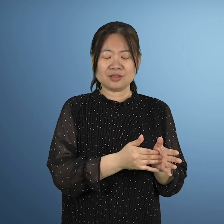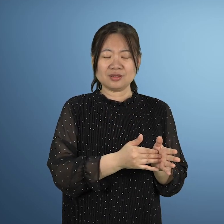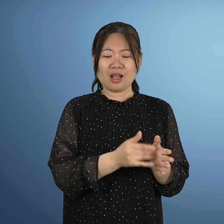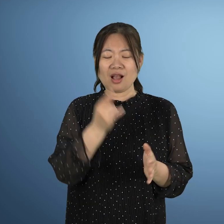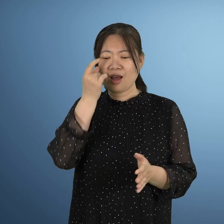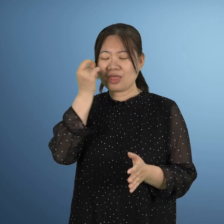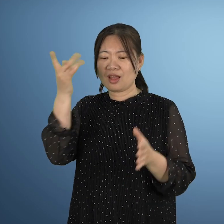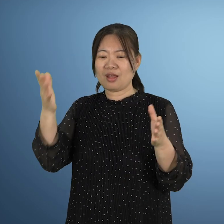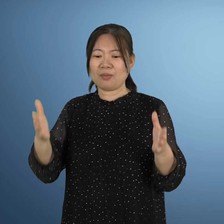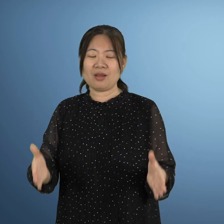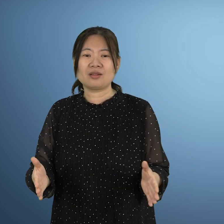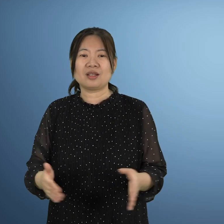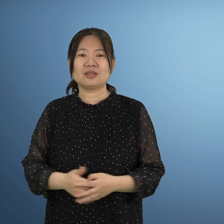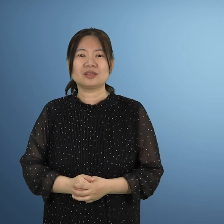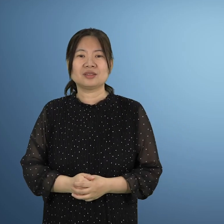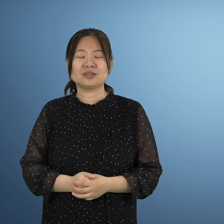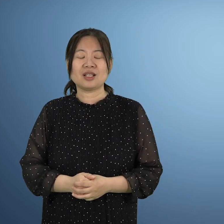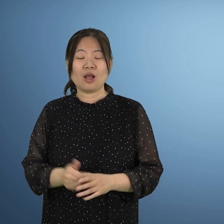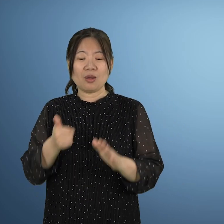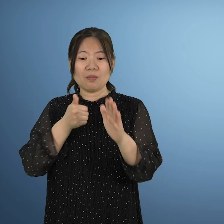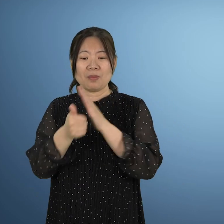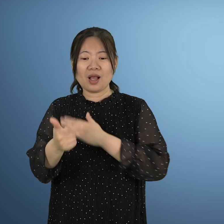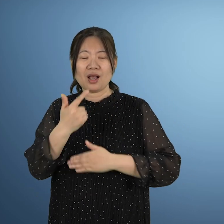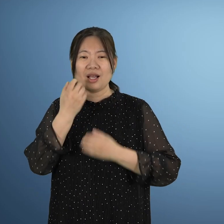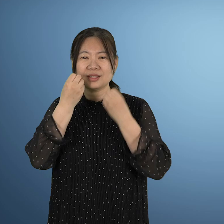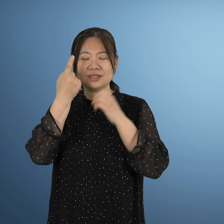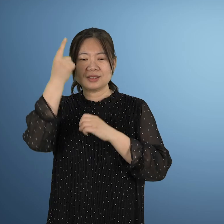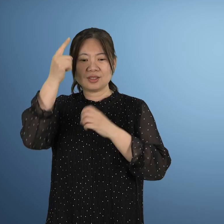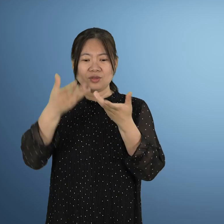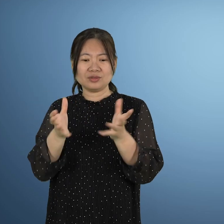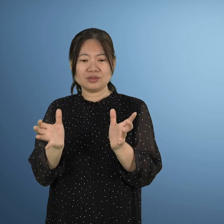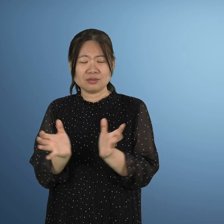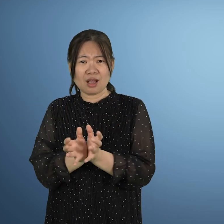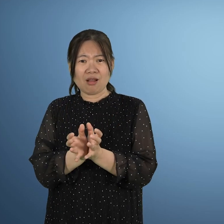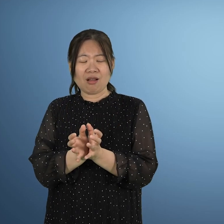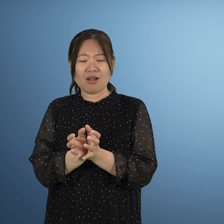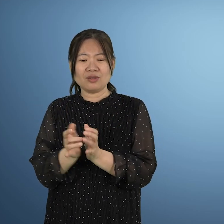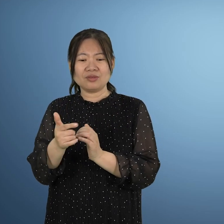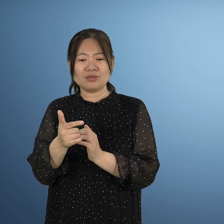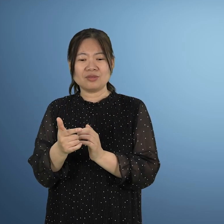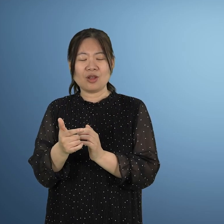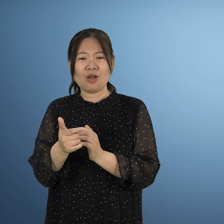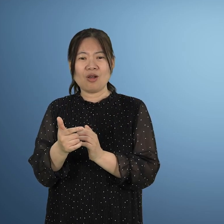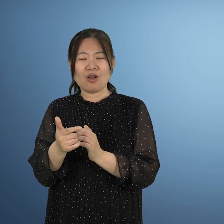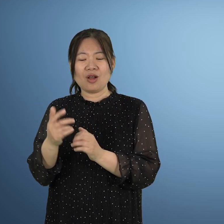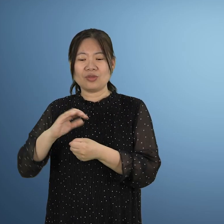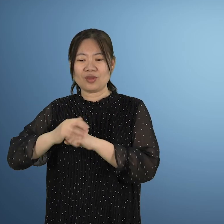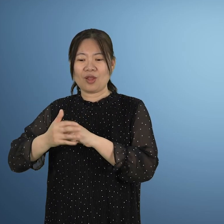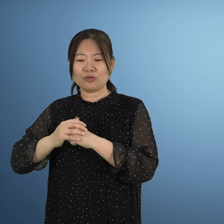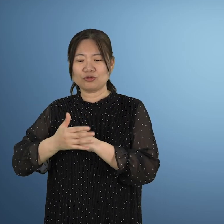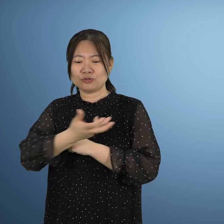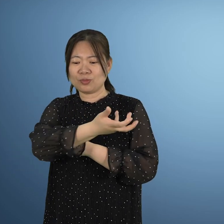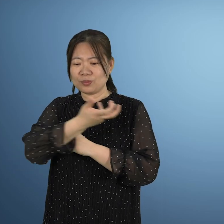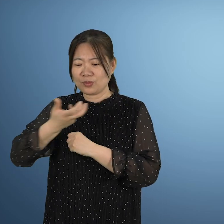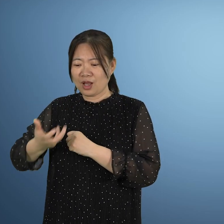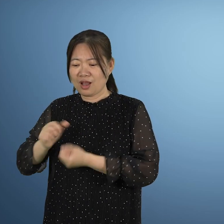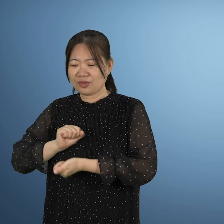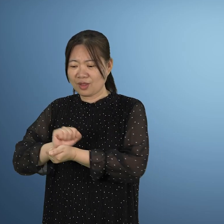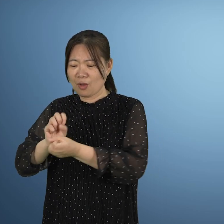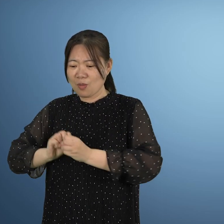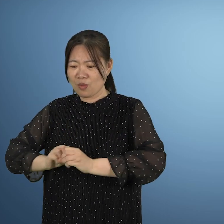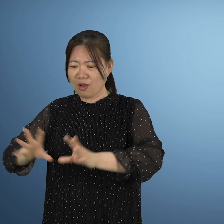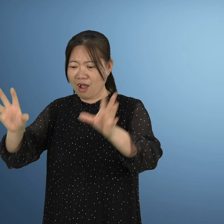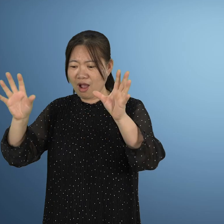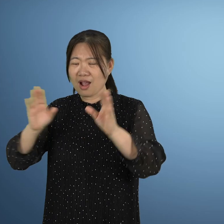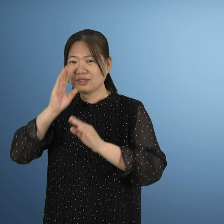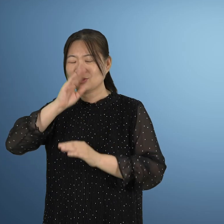한 달 만에 거기 방문했던 신천지 집단들이 또 넘어와서 대구로 가면서 대구가